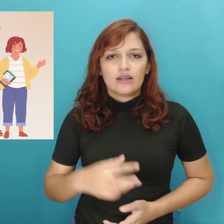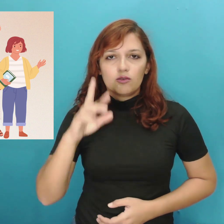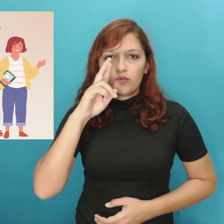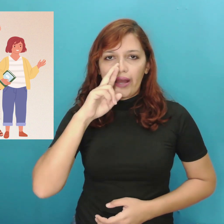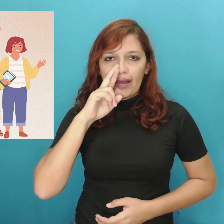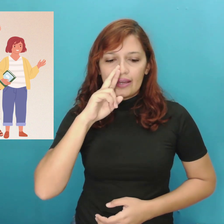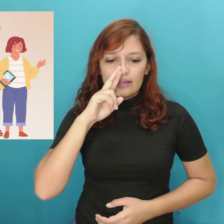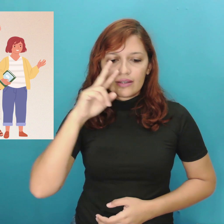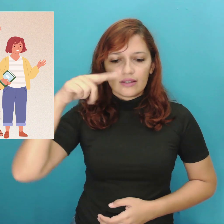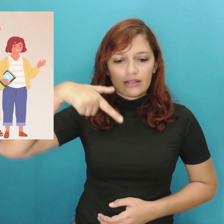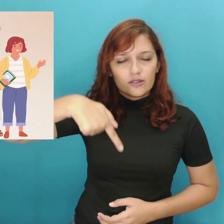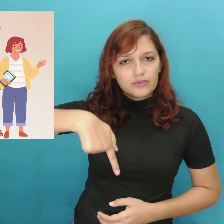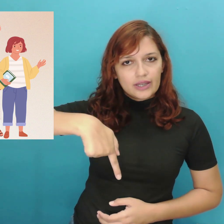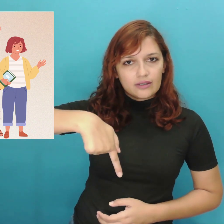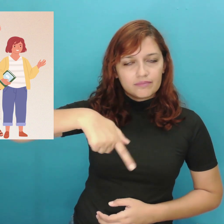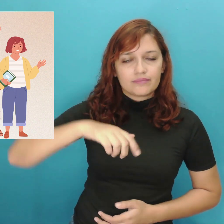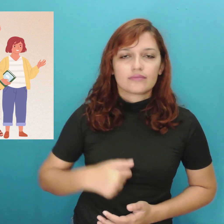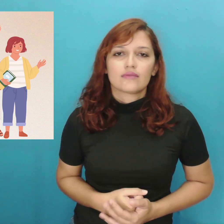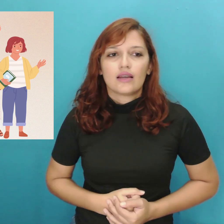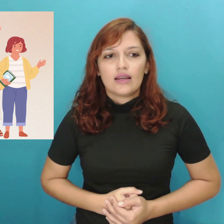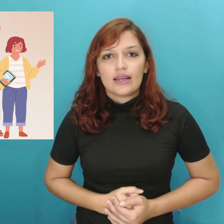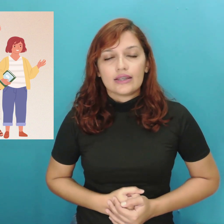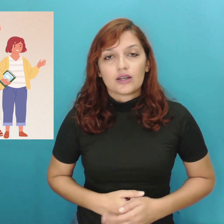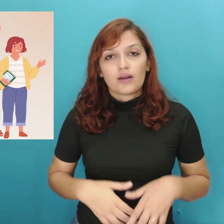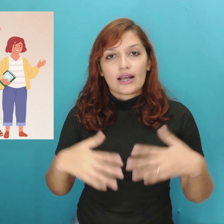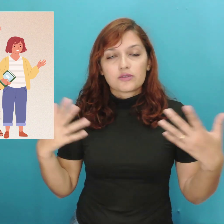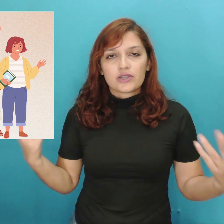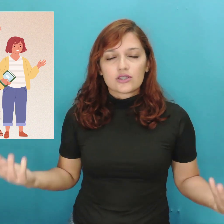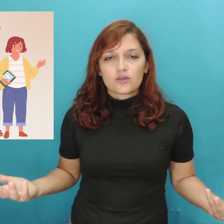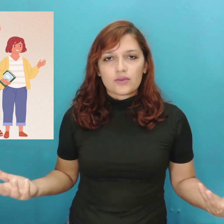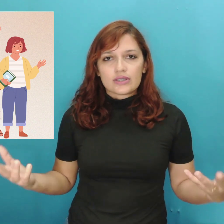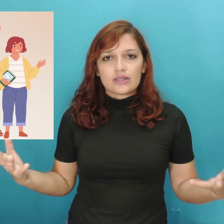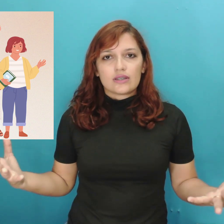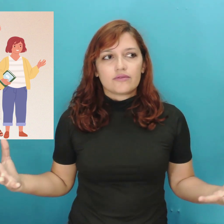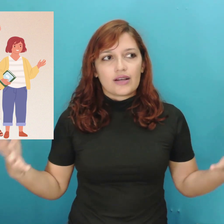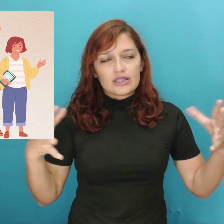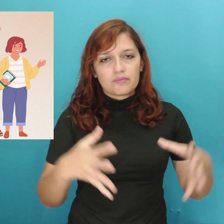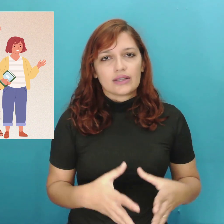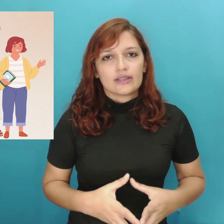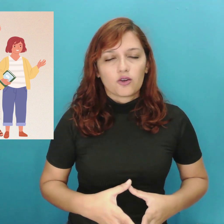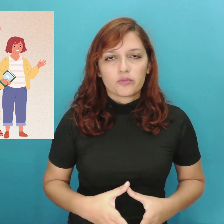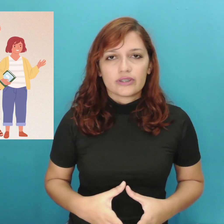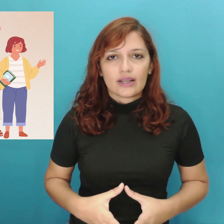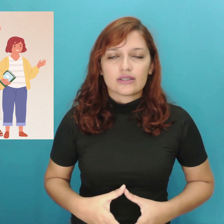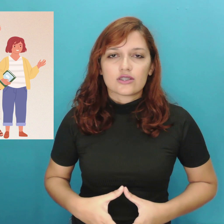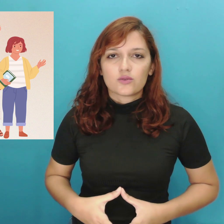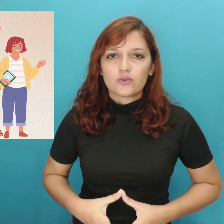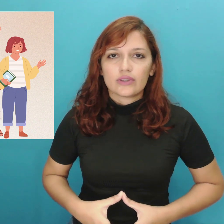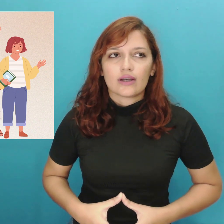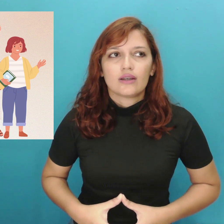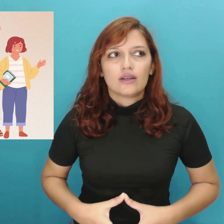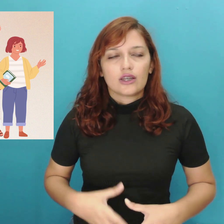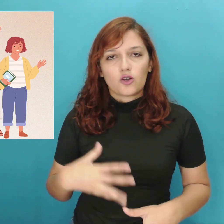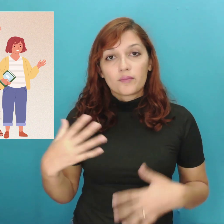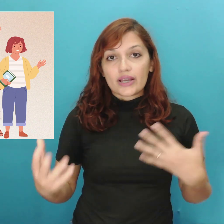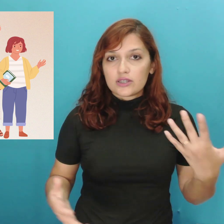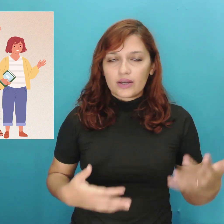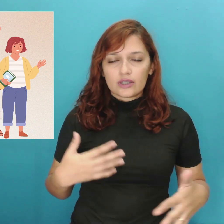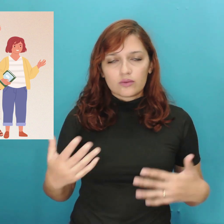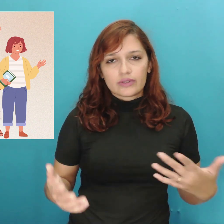um R e um Q. Então, as pessoas que fazem parte da comunidade surda, que começam a ter contato